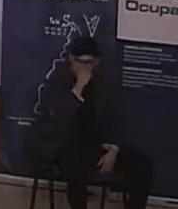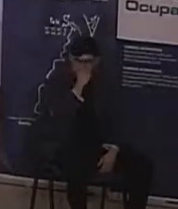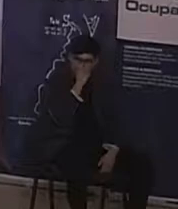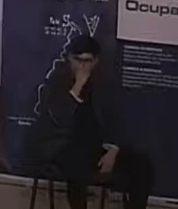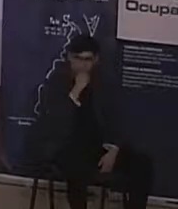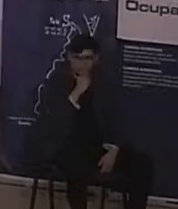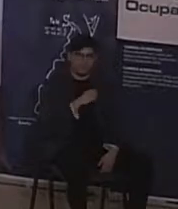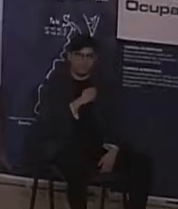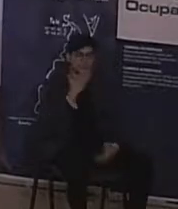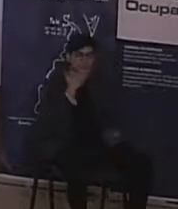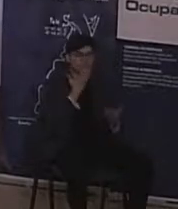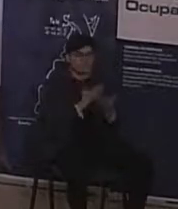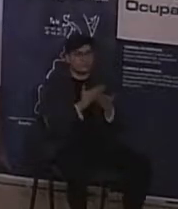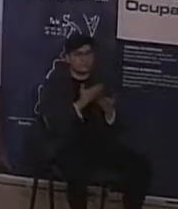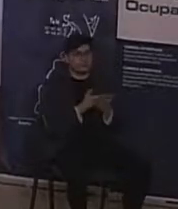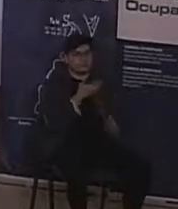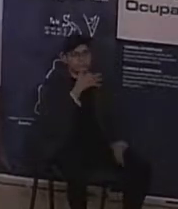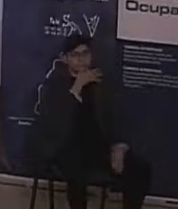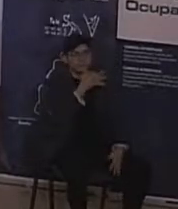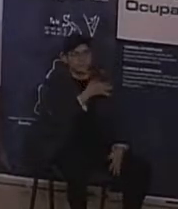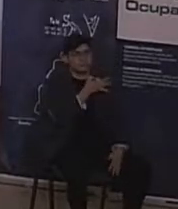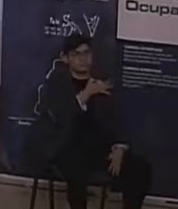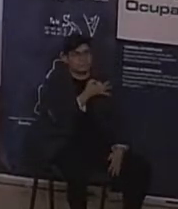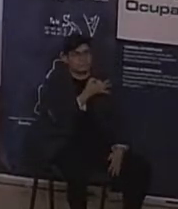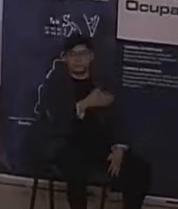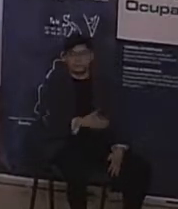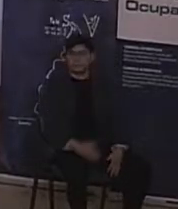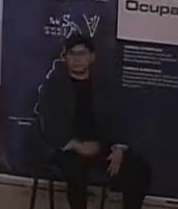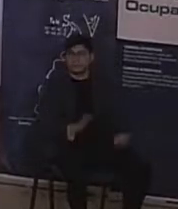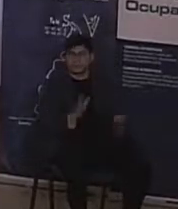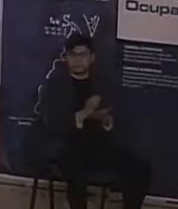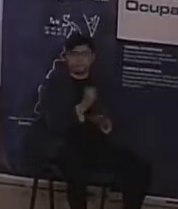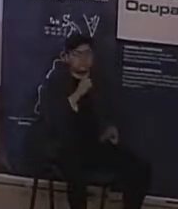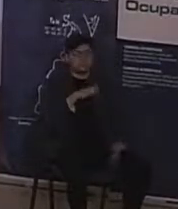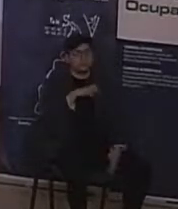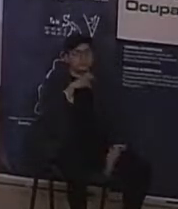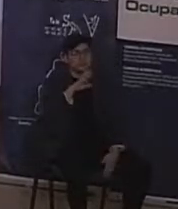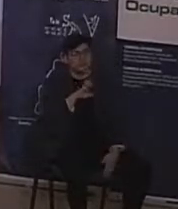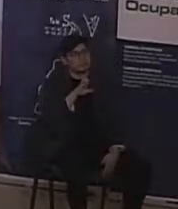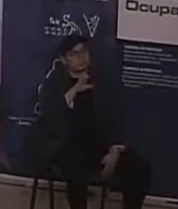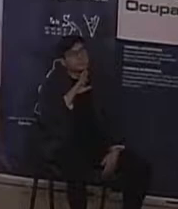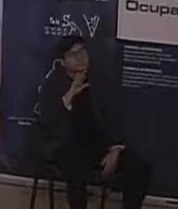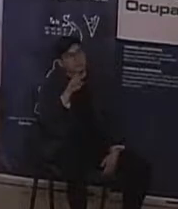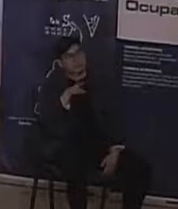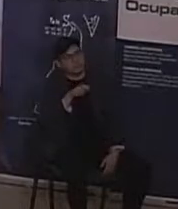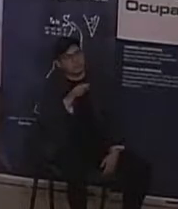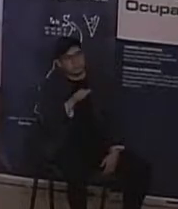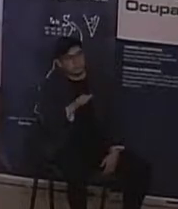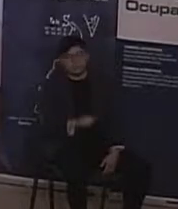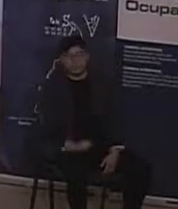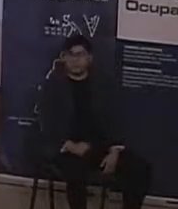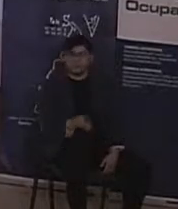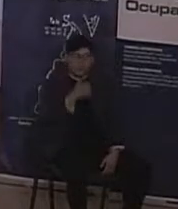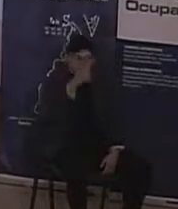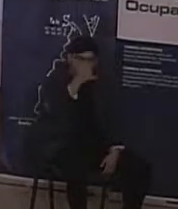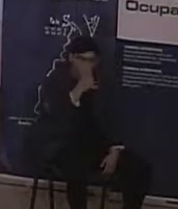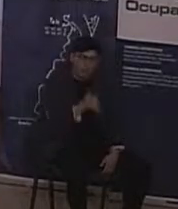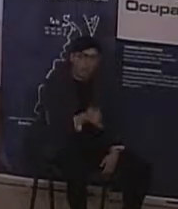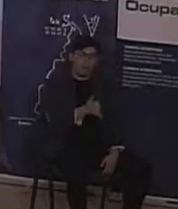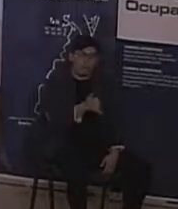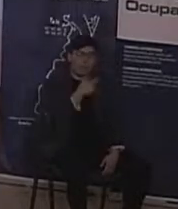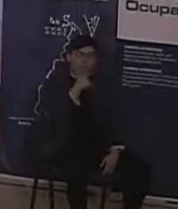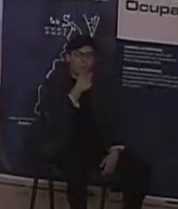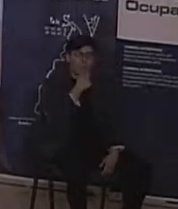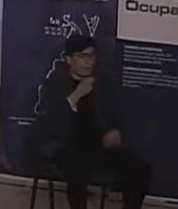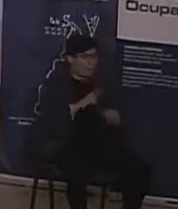decidió que iba a conquistar persa porque ustedes saben que alejandro magno siempre que se proponía una conquista